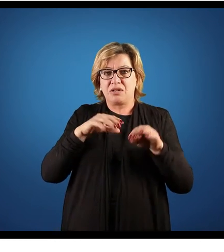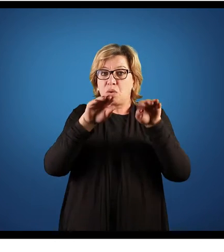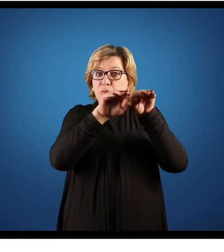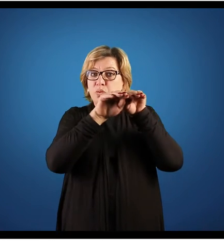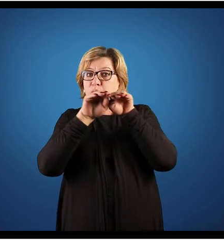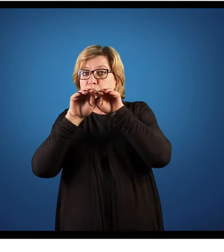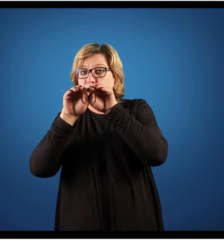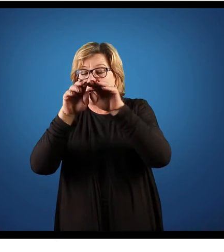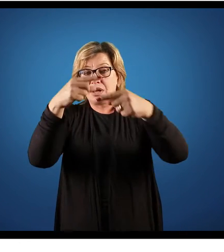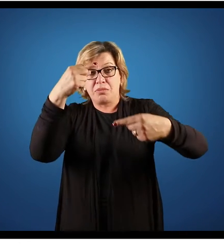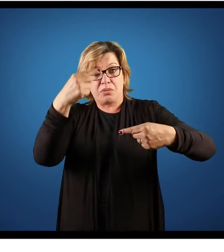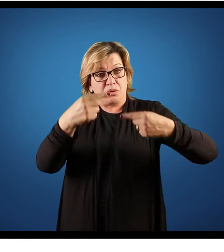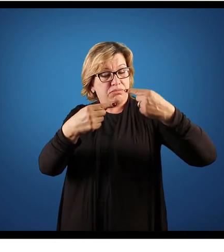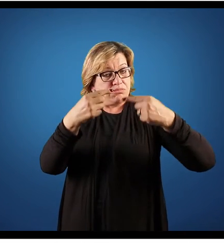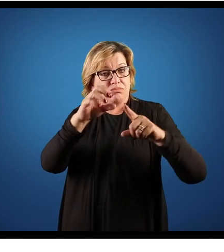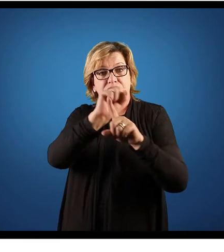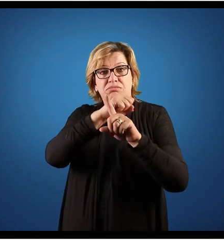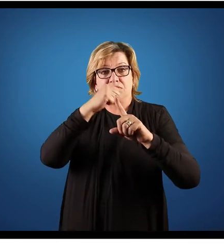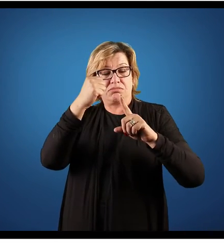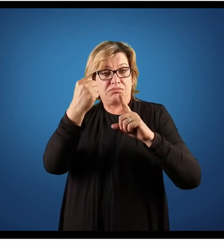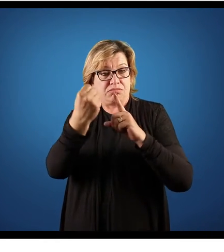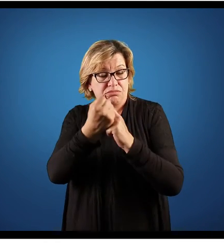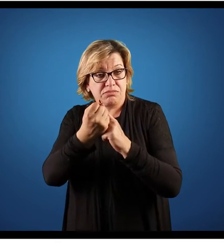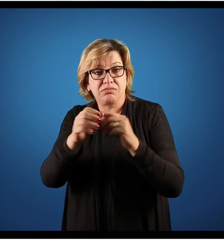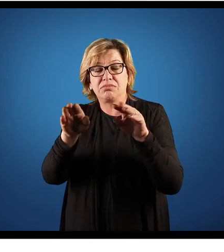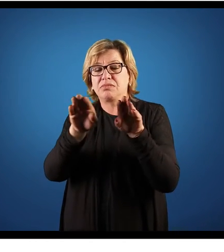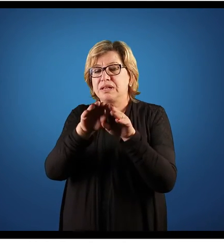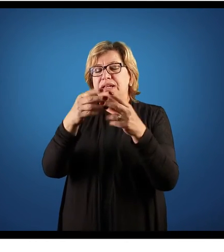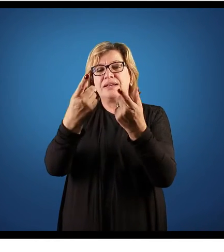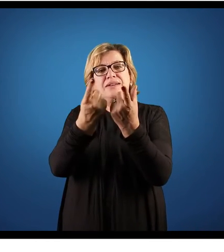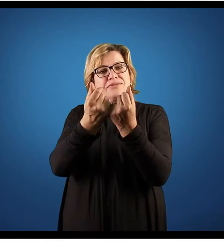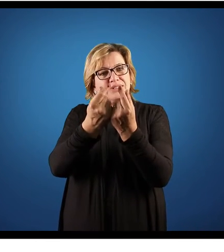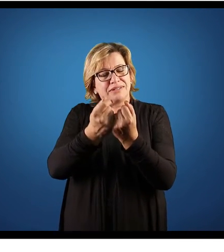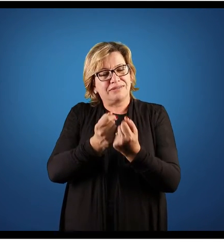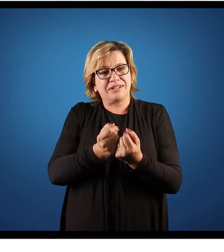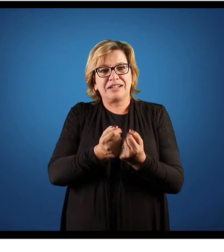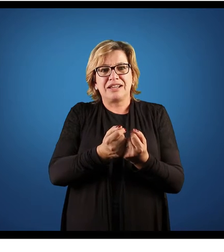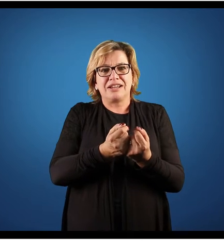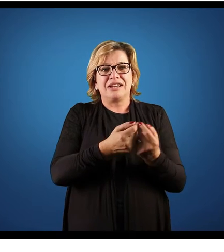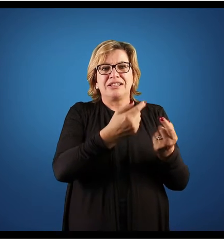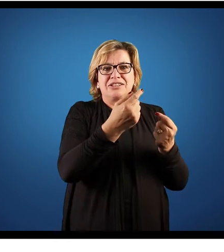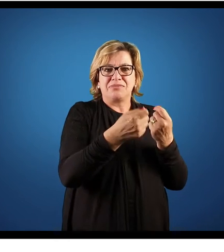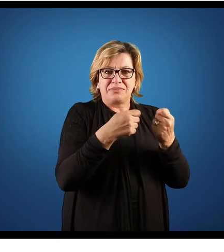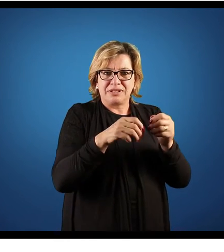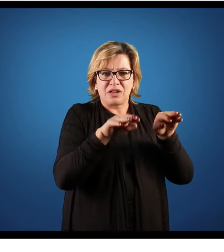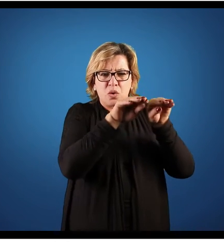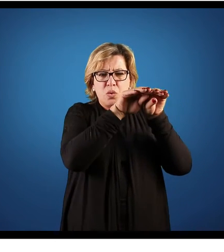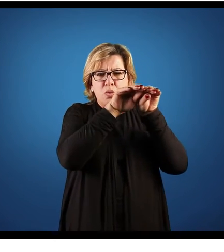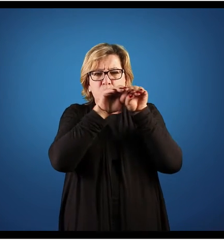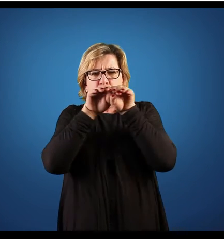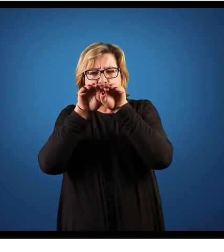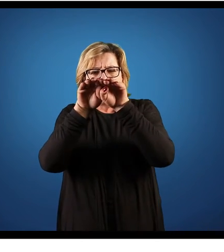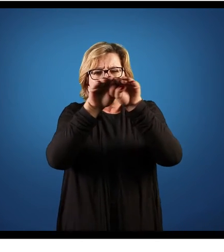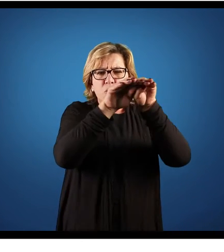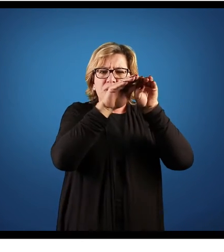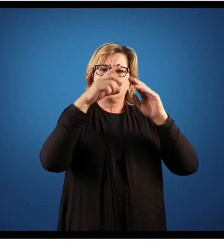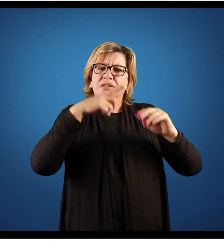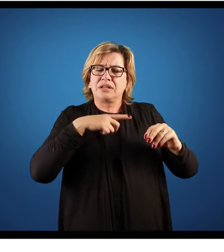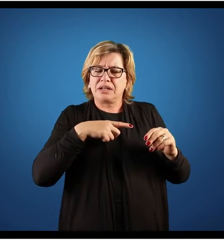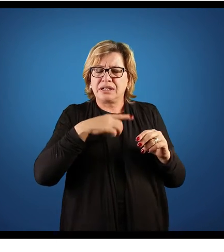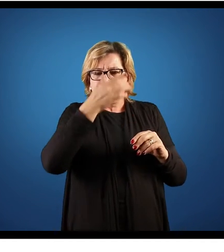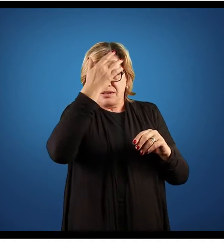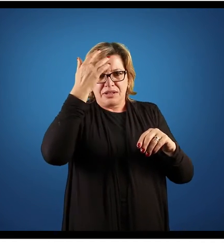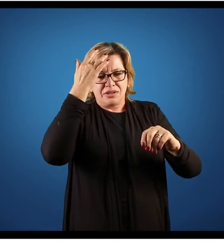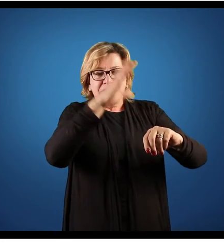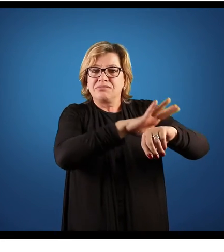nós entendermos que a governabilidade ela procura essa estabilidade para aqui porque as pessoas se sintam seguras e possam justamente